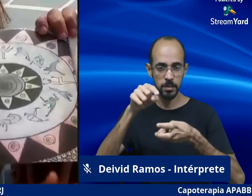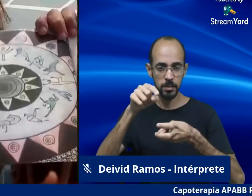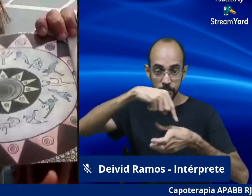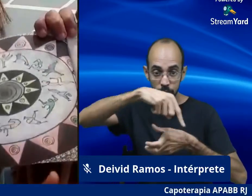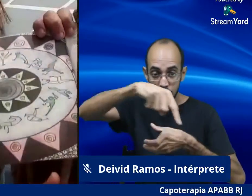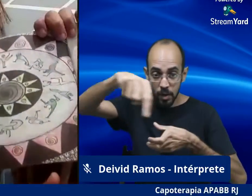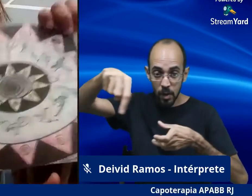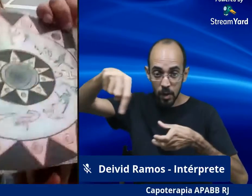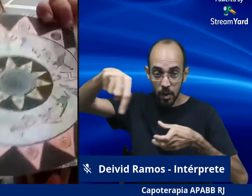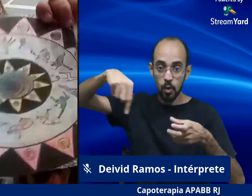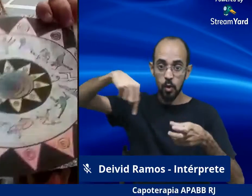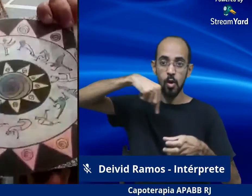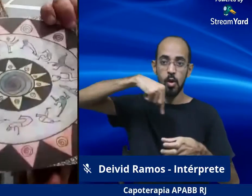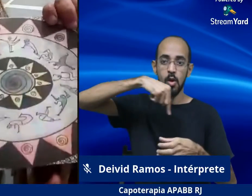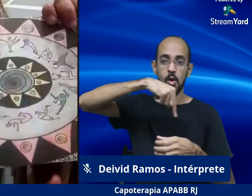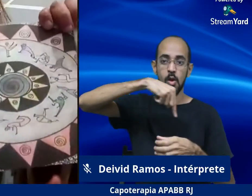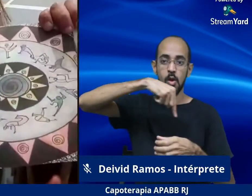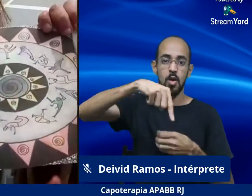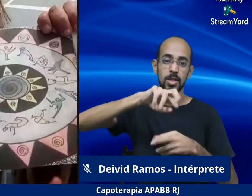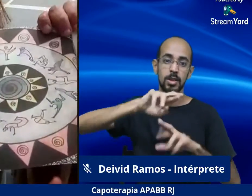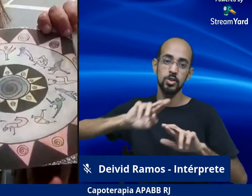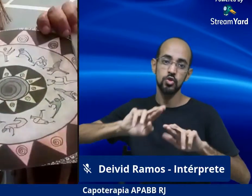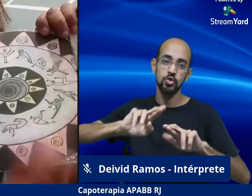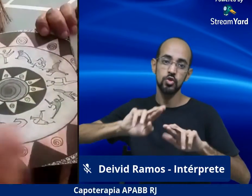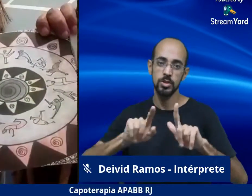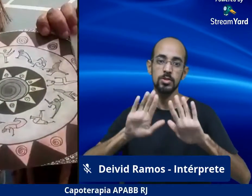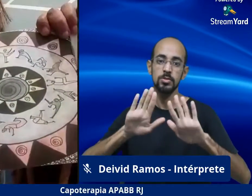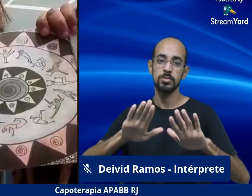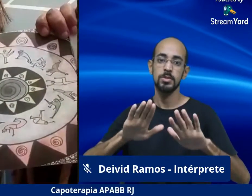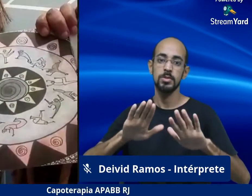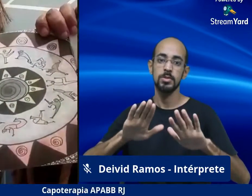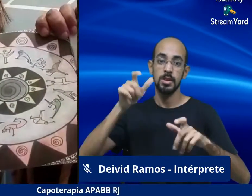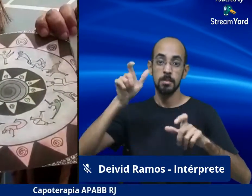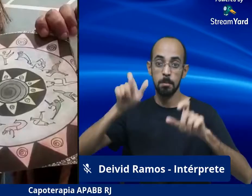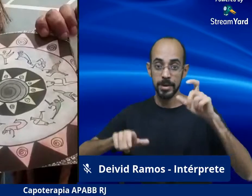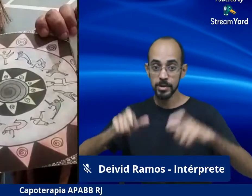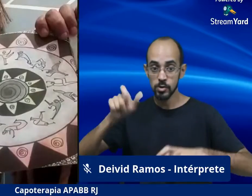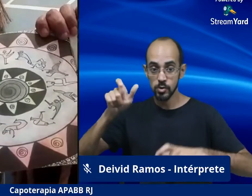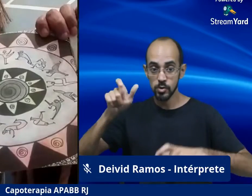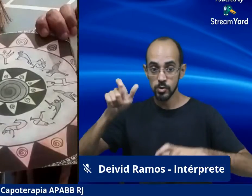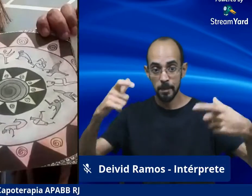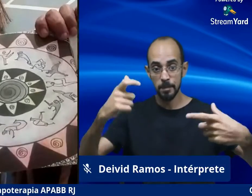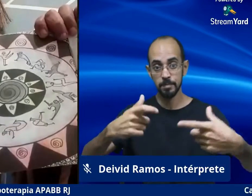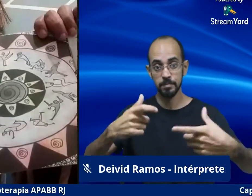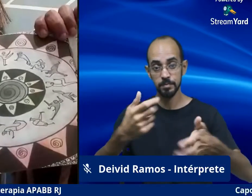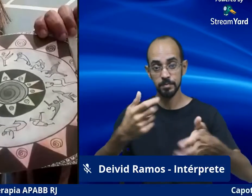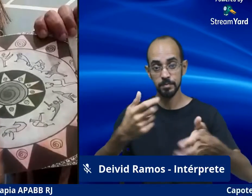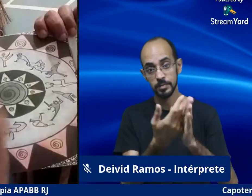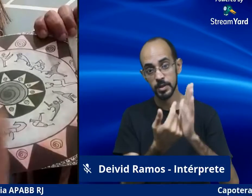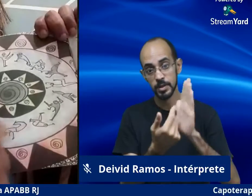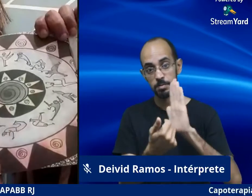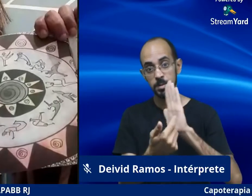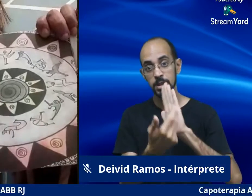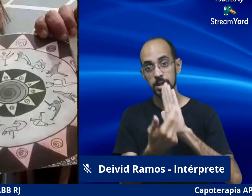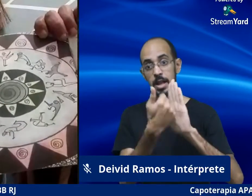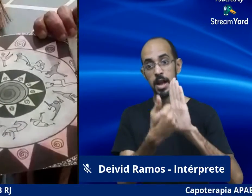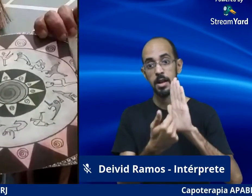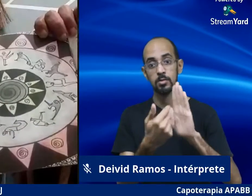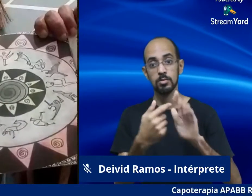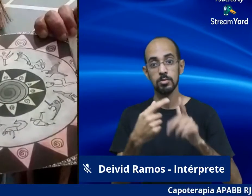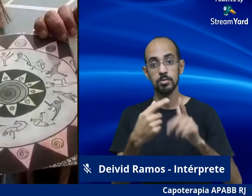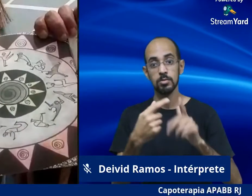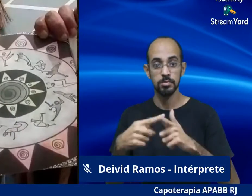uma roda um pouco diferente, mas é uma roda. Aqui, né, tá pintado porque, né, eu fui pintando, né,